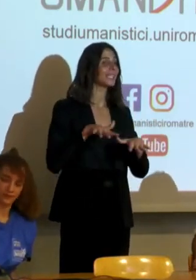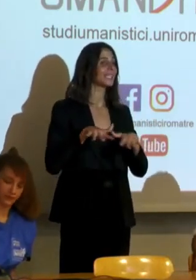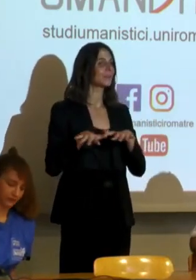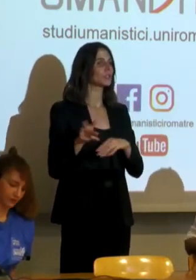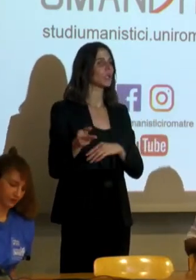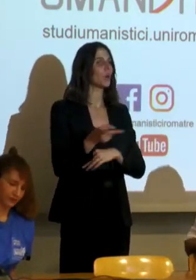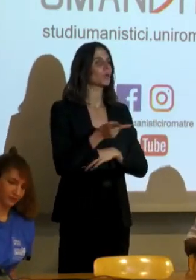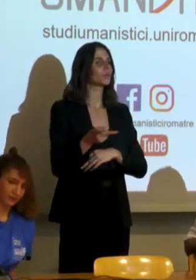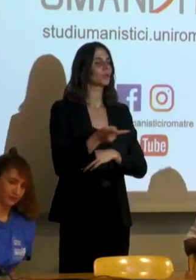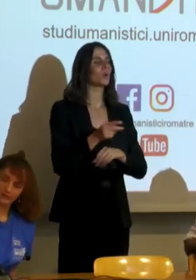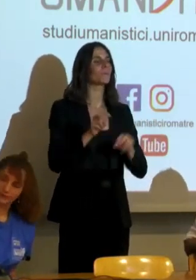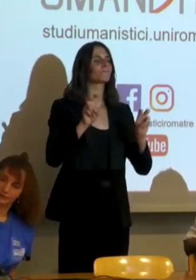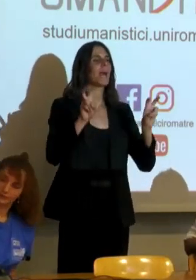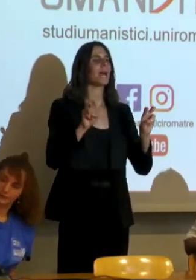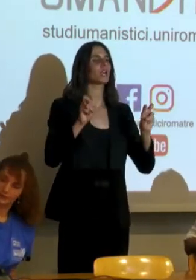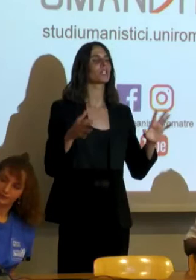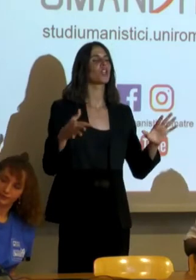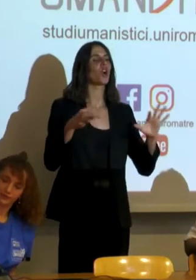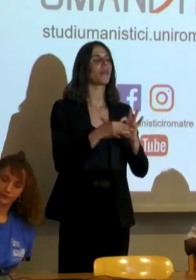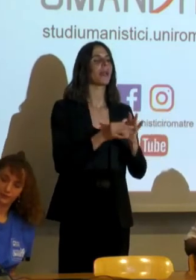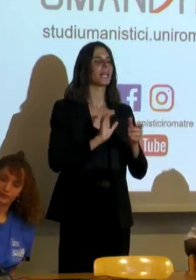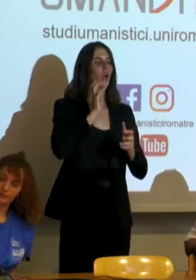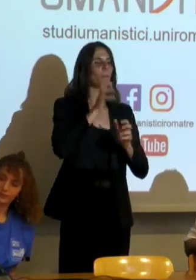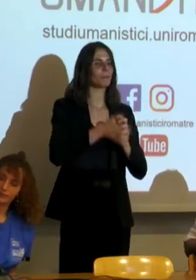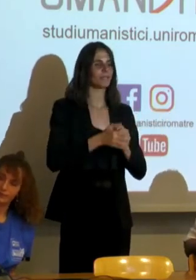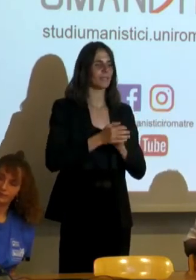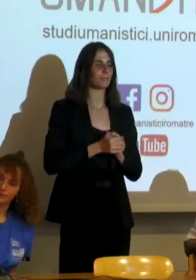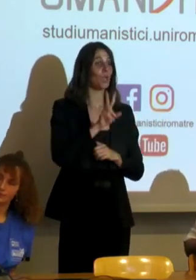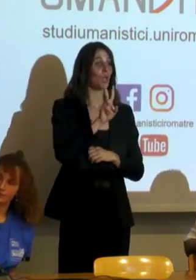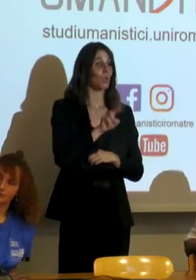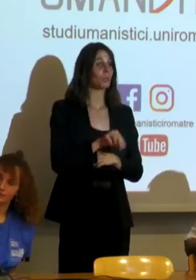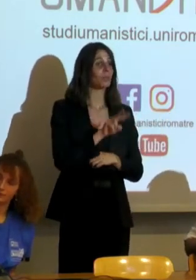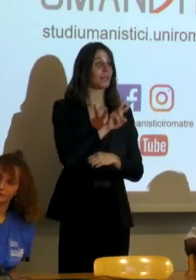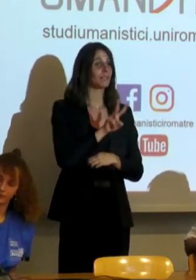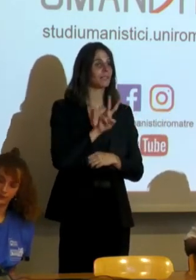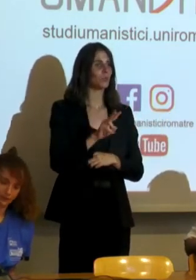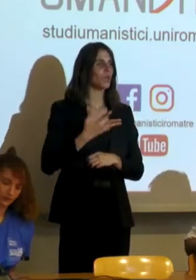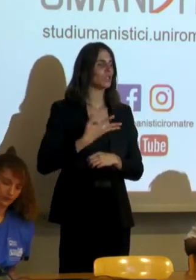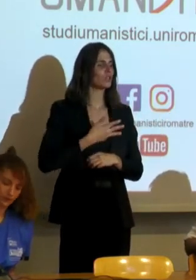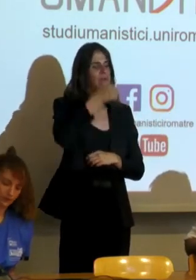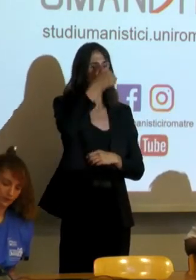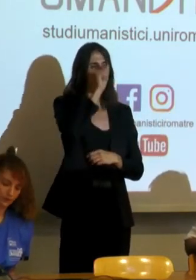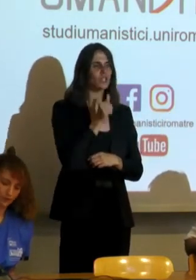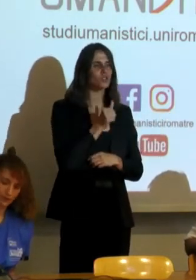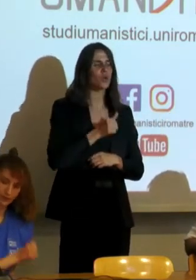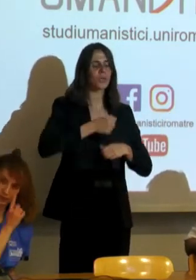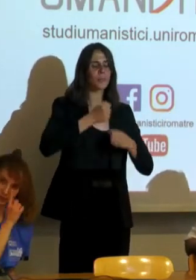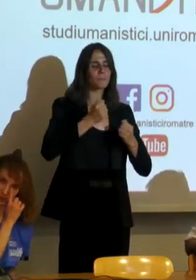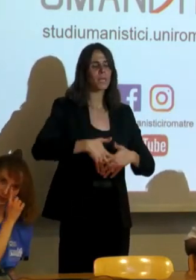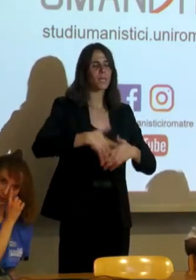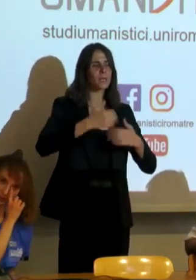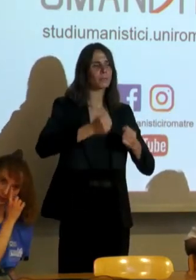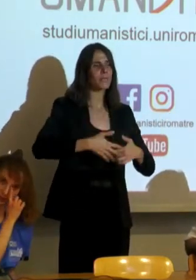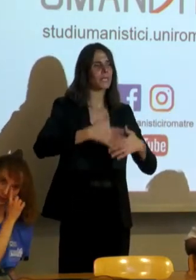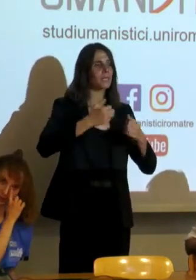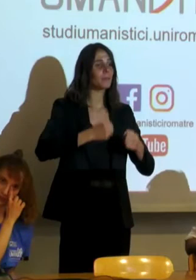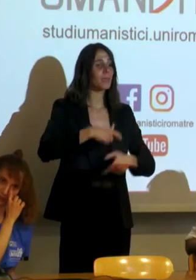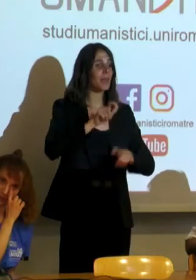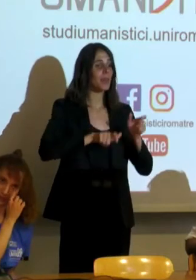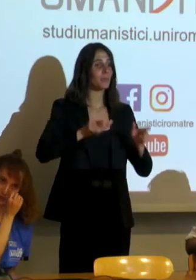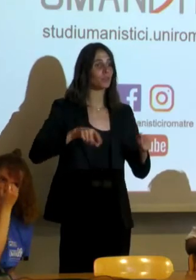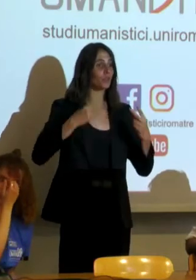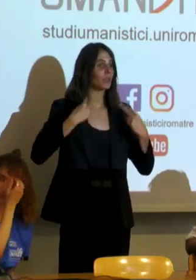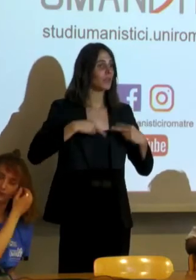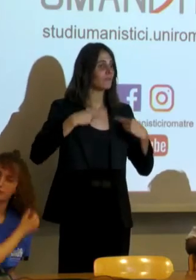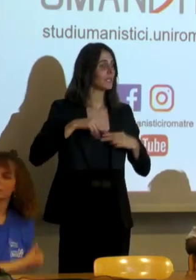complessità. Nel 2022 ci sono centinaia e centinaia di religioni che cambiano la vita quotidiana a milioni di persone che abitano